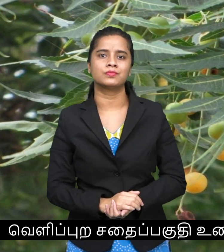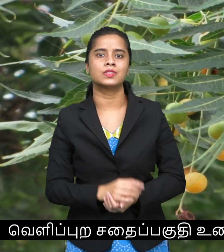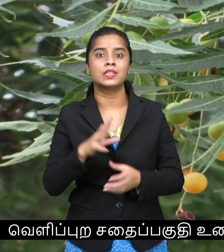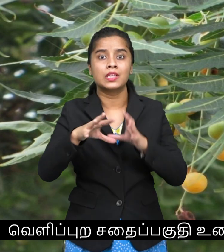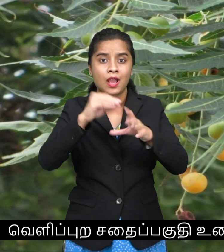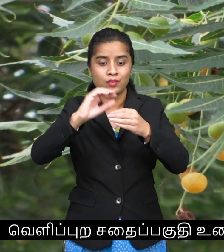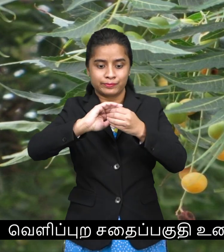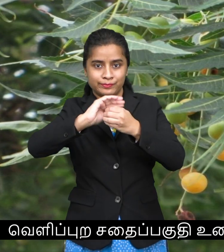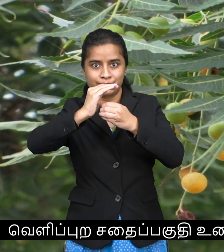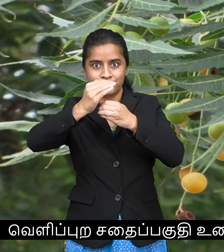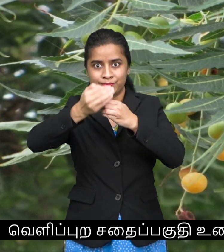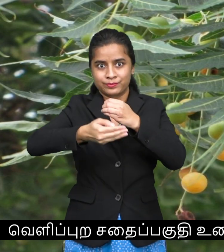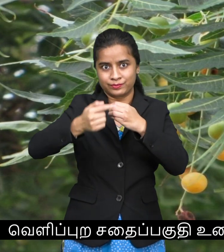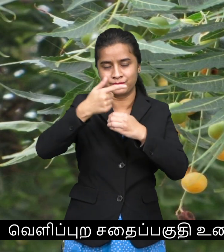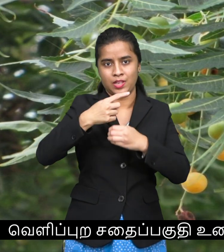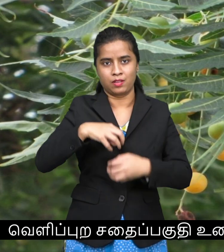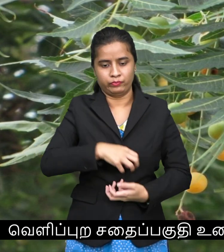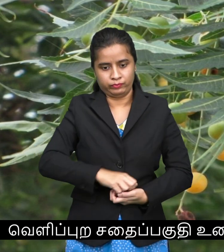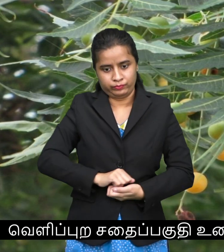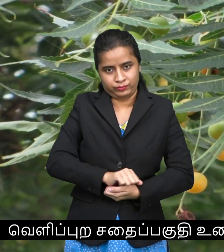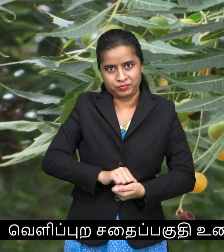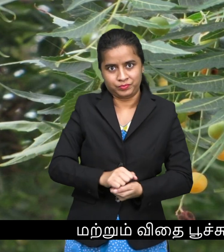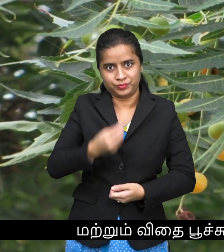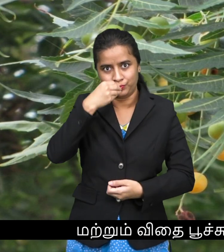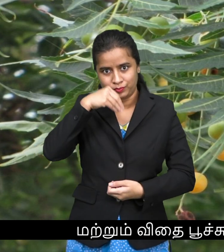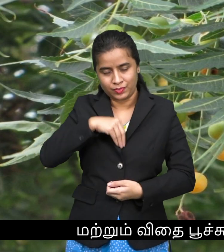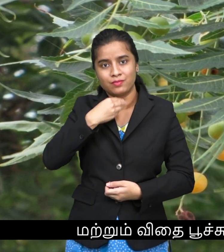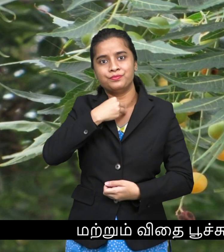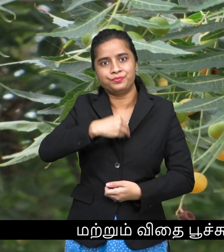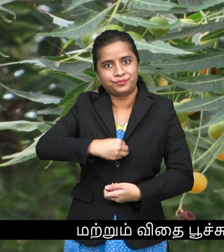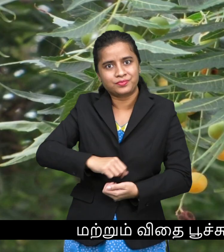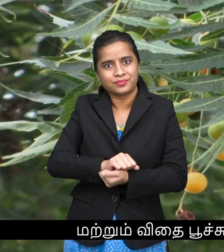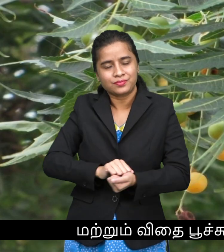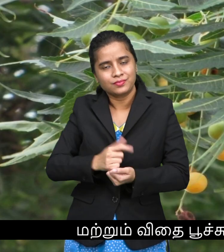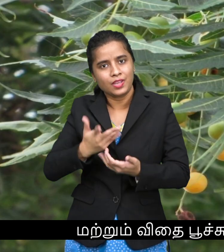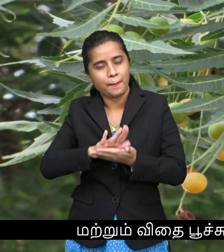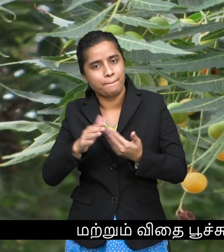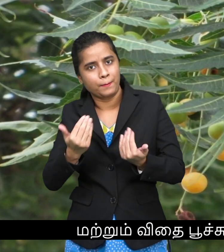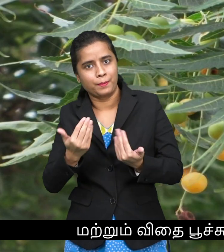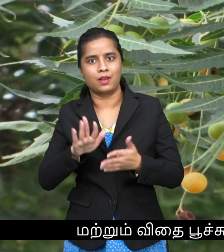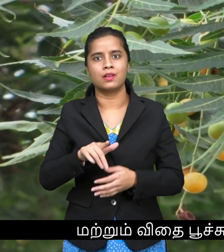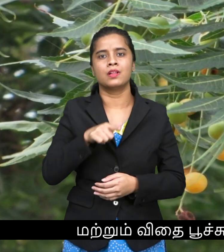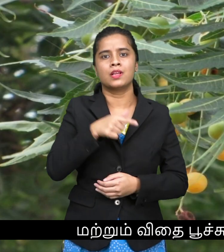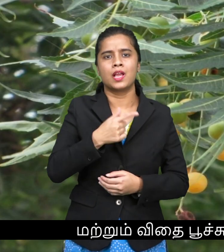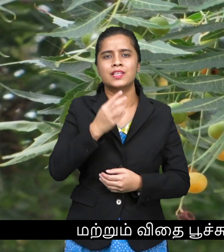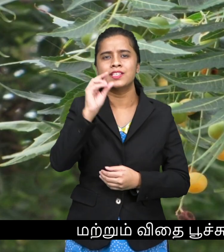வெளிப்புற சதை பகுதி உணவு கால்வாயில் செரிக்கப்படுகிறது மற்றும் விதை பூச்சிகள் மென்மையாக மாறும்.